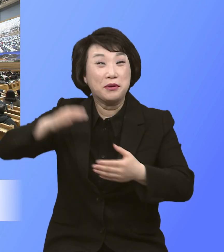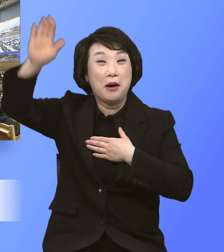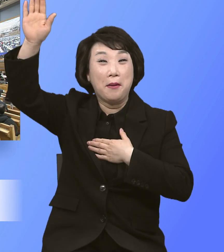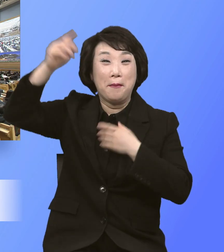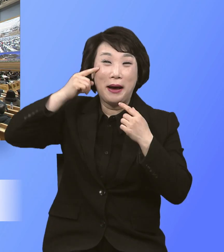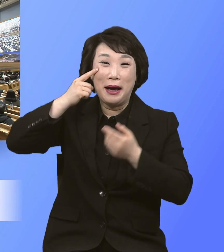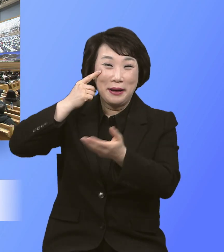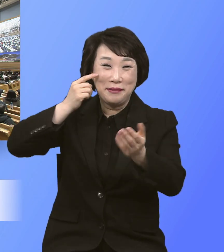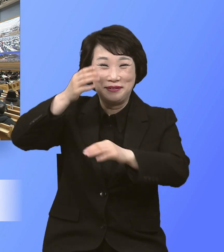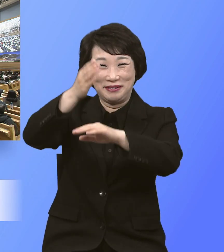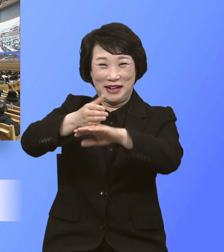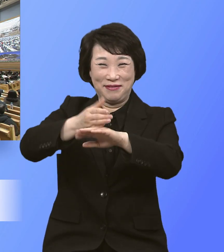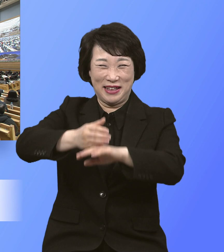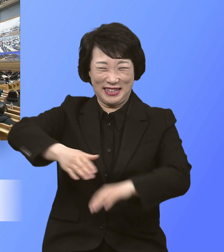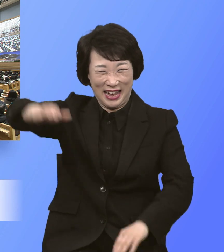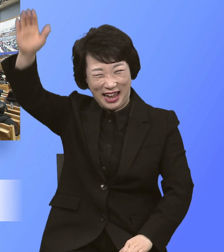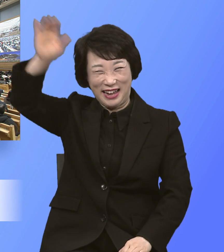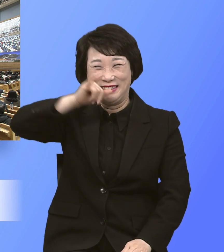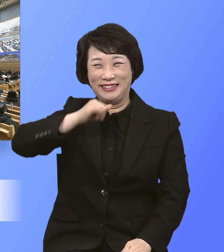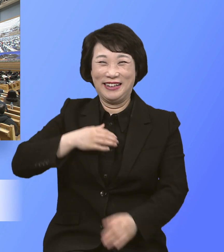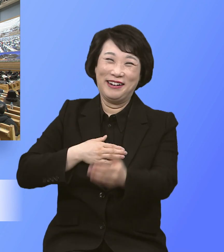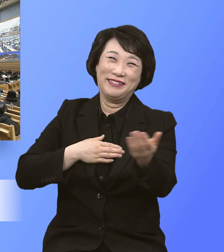감사해요.